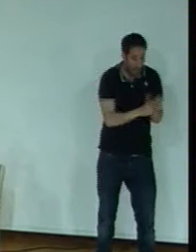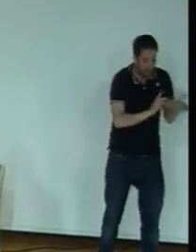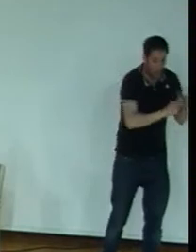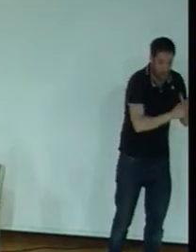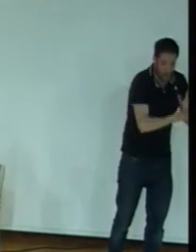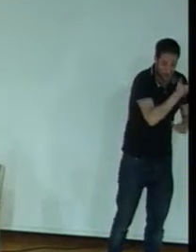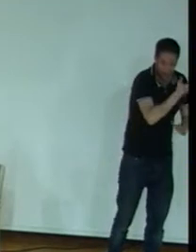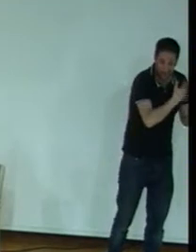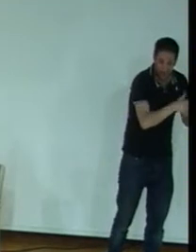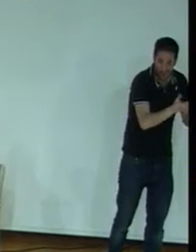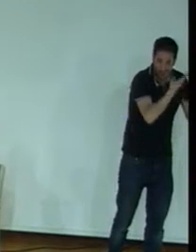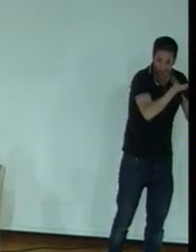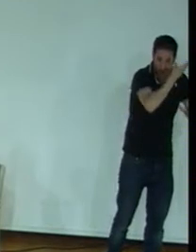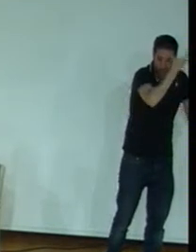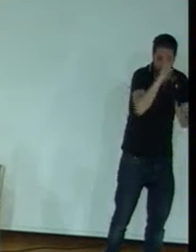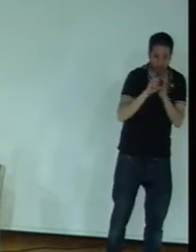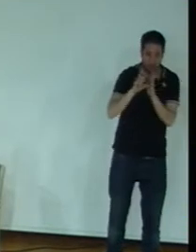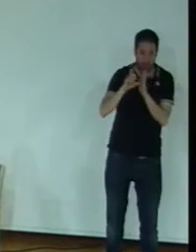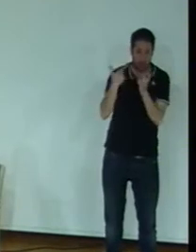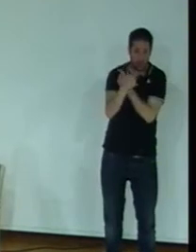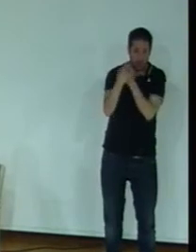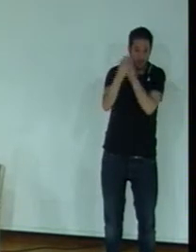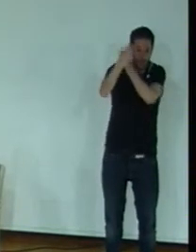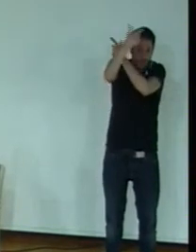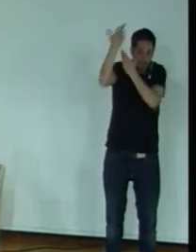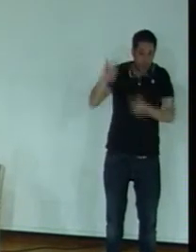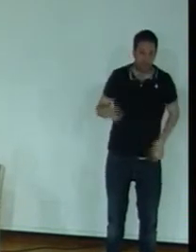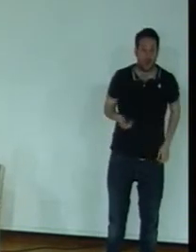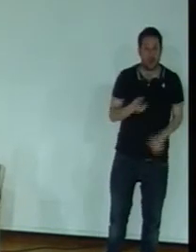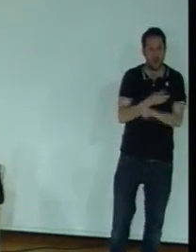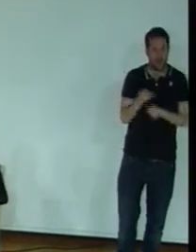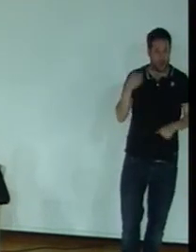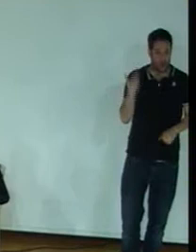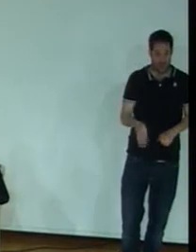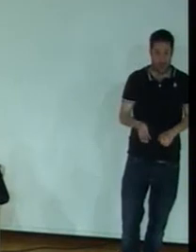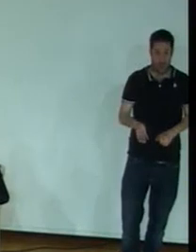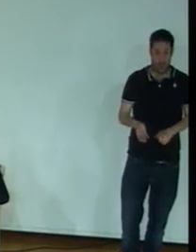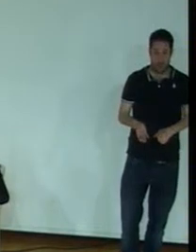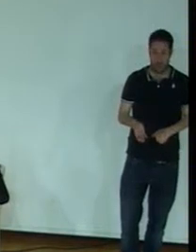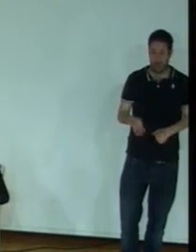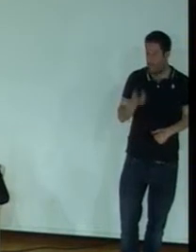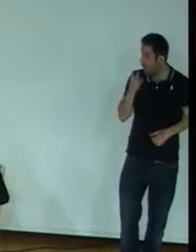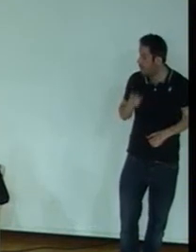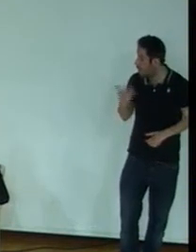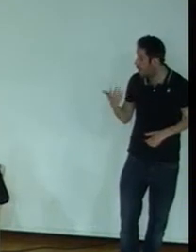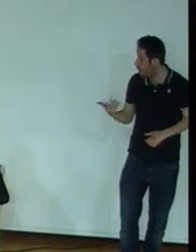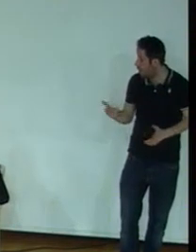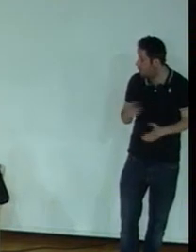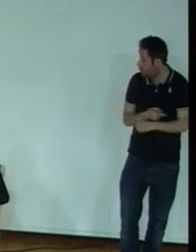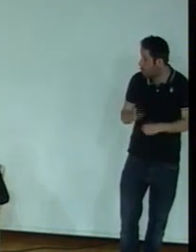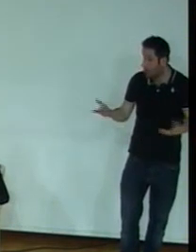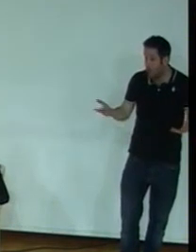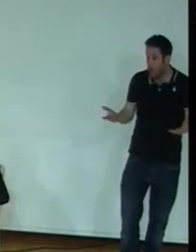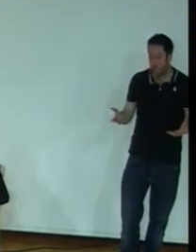technologie qui n'a plus lieu d'être, ou qui a été contournée, ou qui fonctionne différemment. Et le danger de ce qu'on voit, c'est